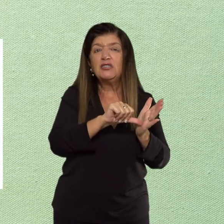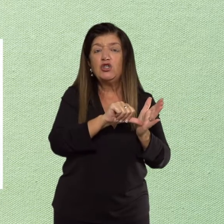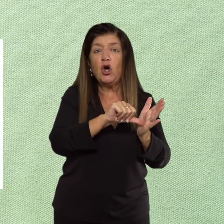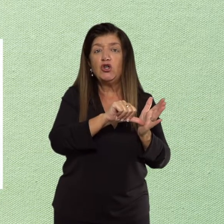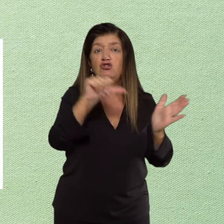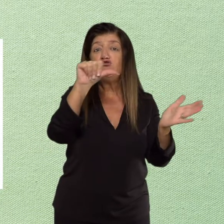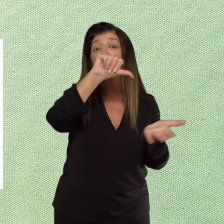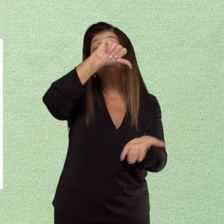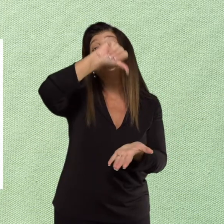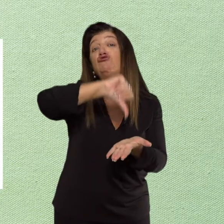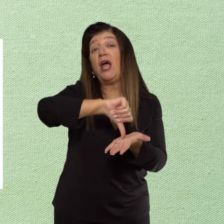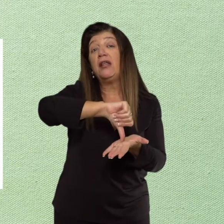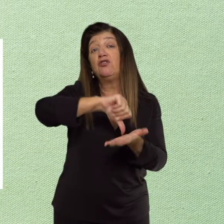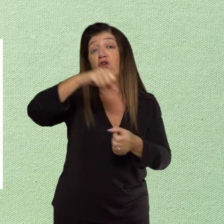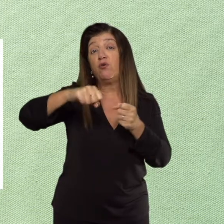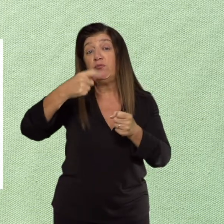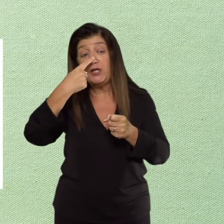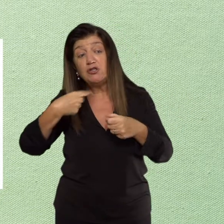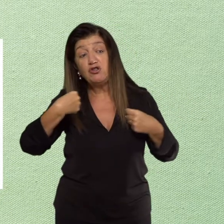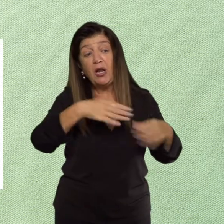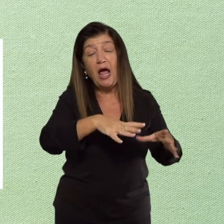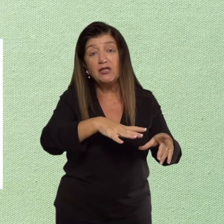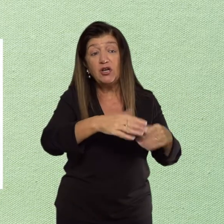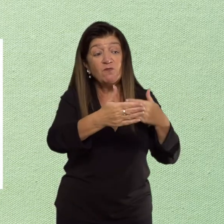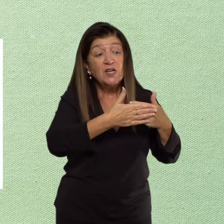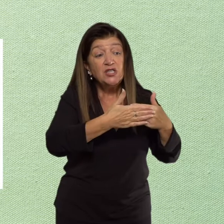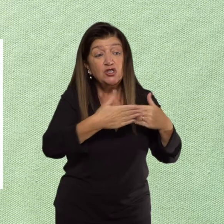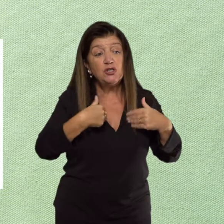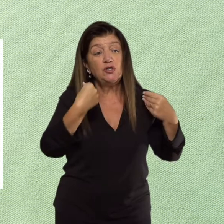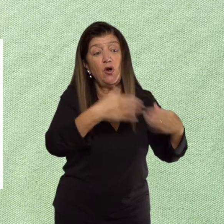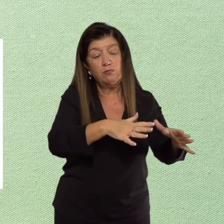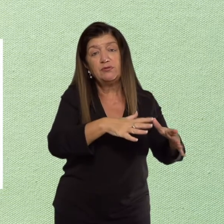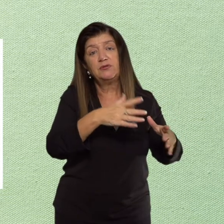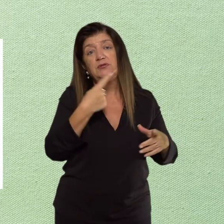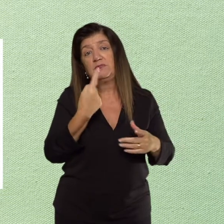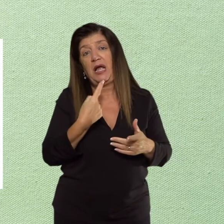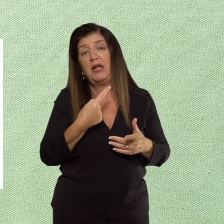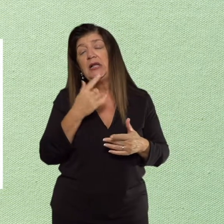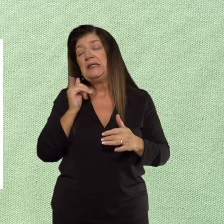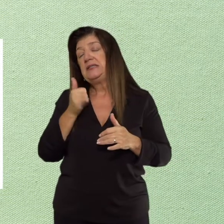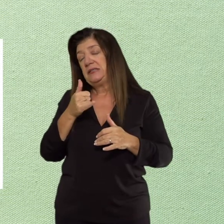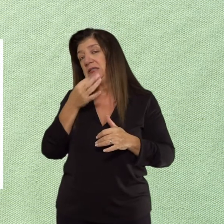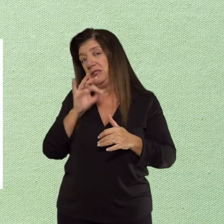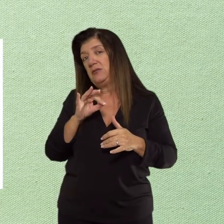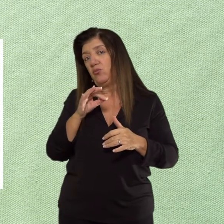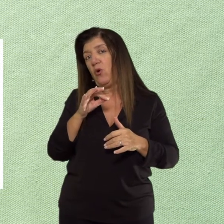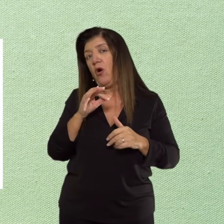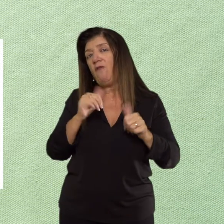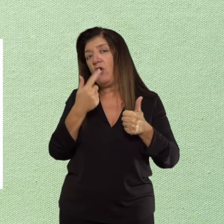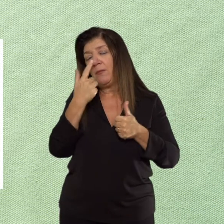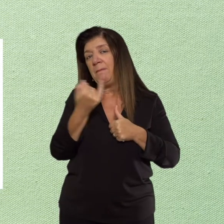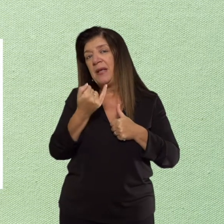soluzione ideale sarebbe riuscire a mettere un sistema di base station come Tobike anziché di